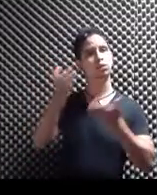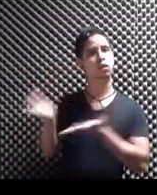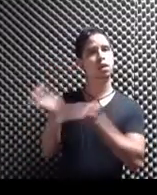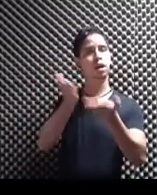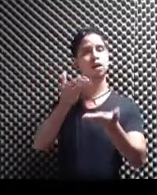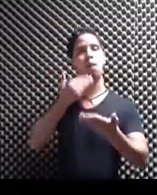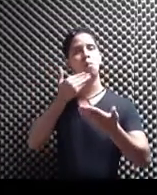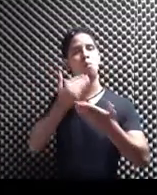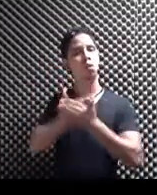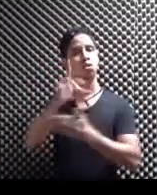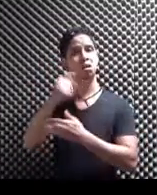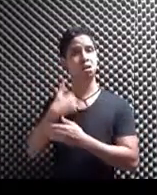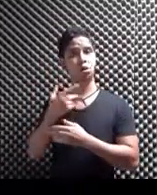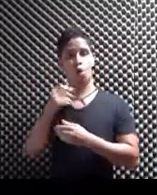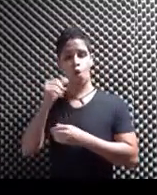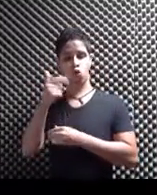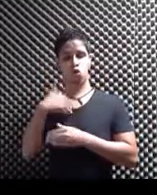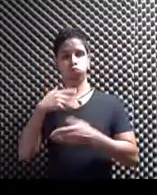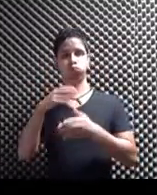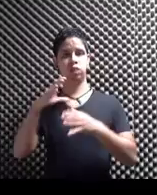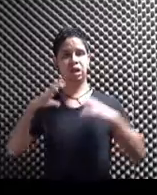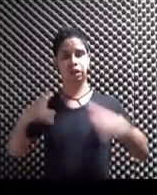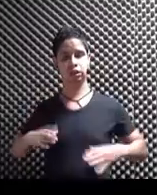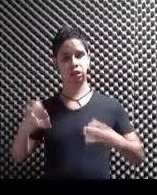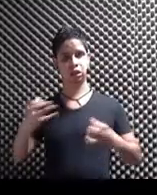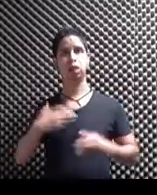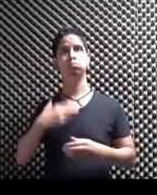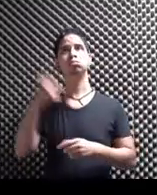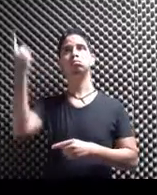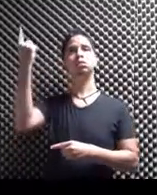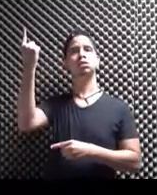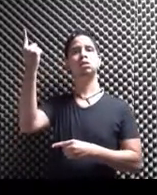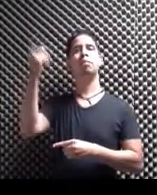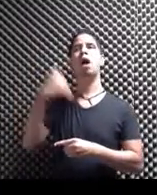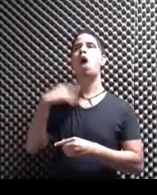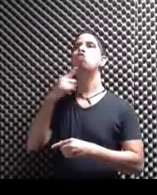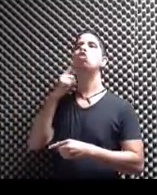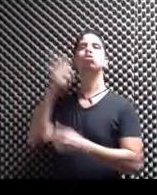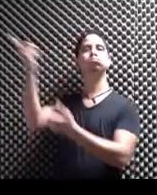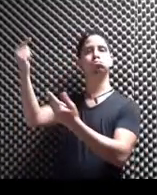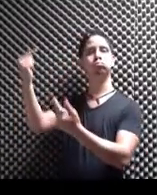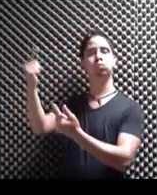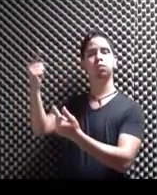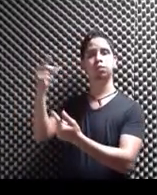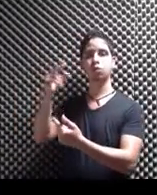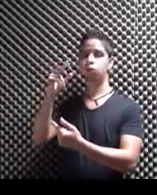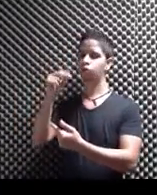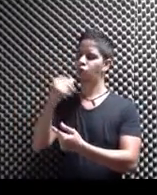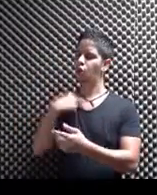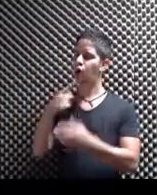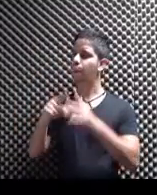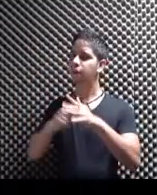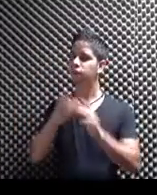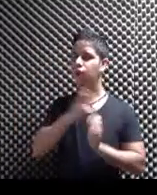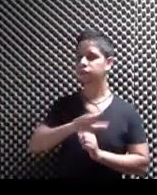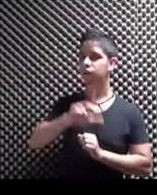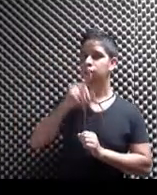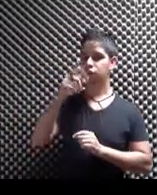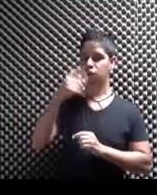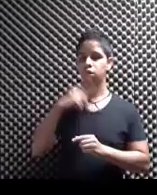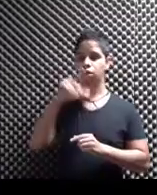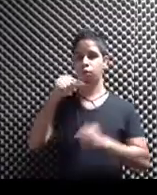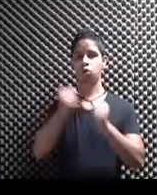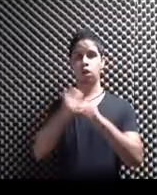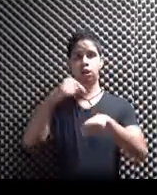Punto. Ellos no quieren a más nadie. Claro, esto no fue siempre, ¿verdad? Miel sobre ojuelas. Pero, hasta que